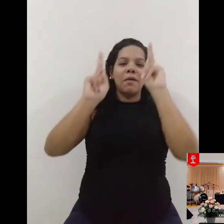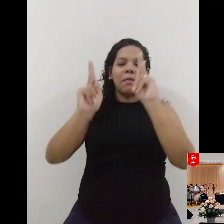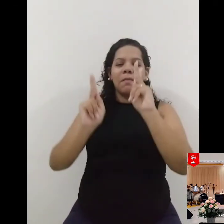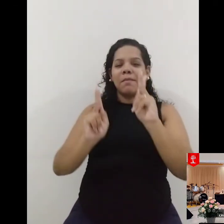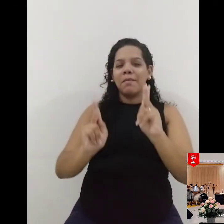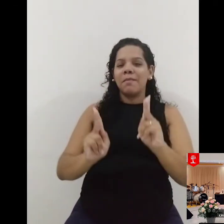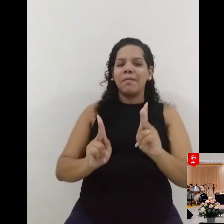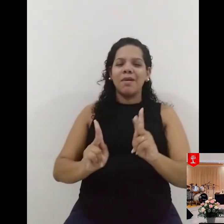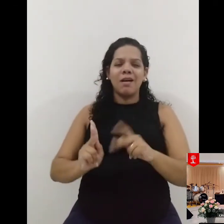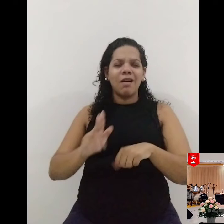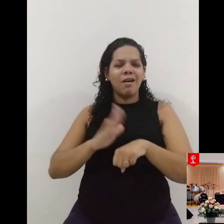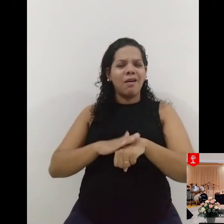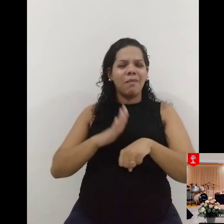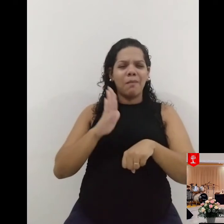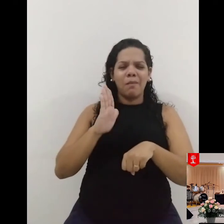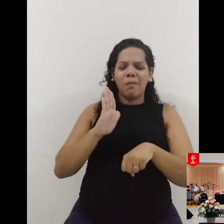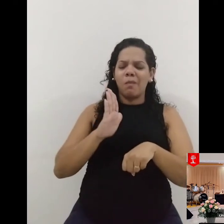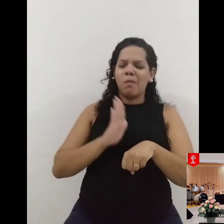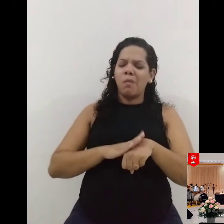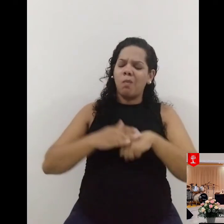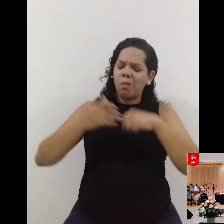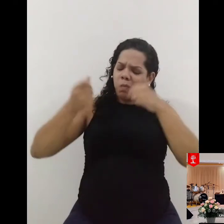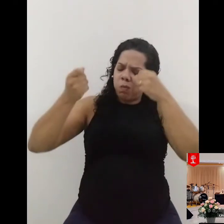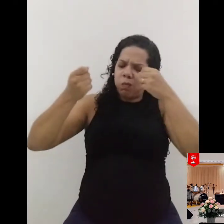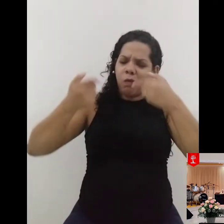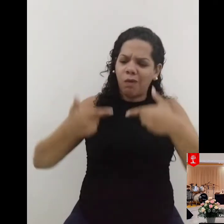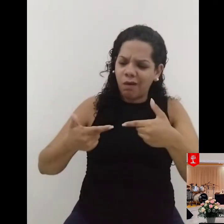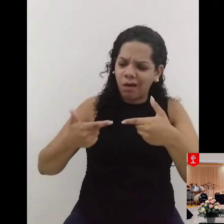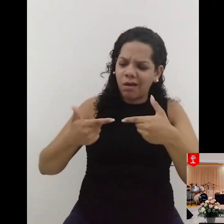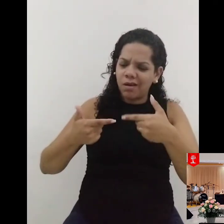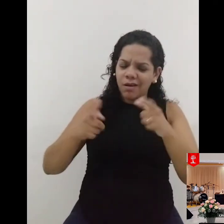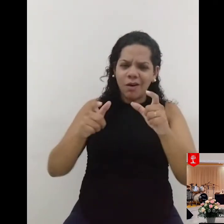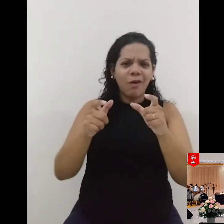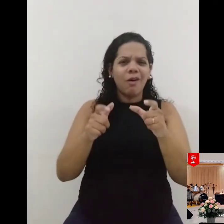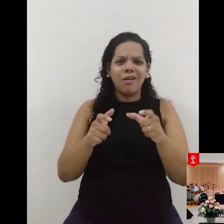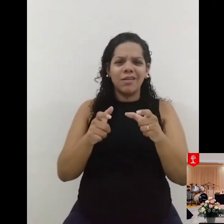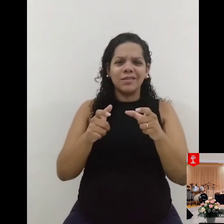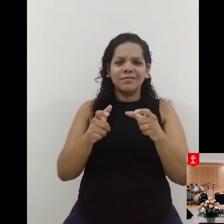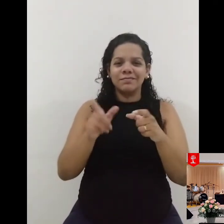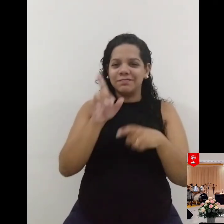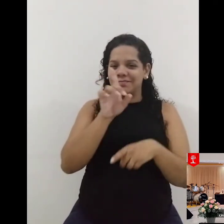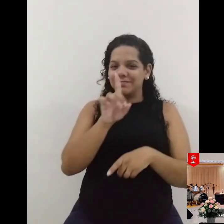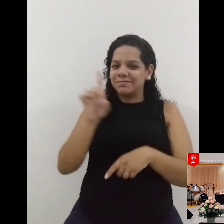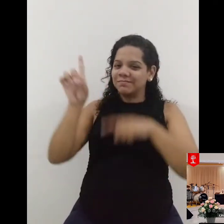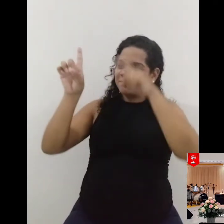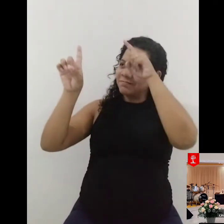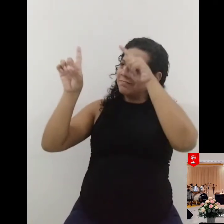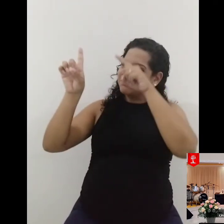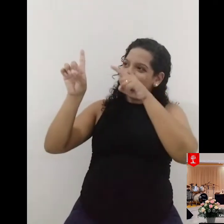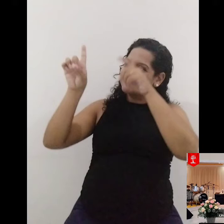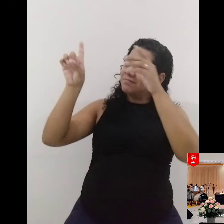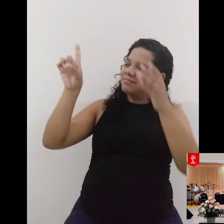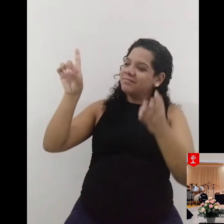Há um lugar onde os meus sonhos não se